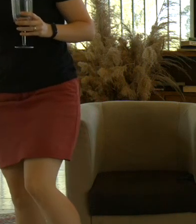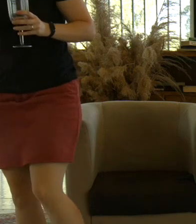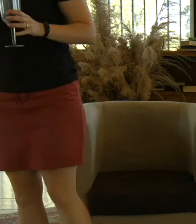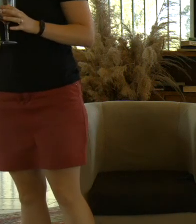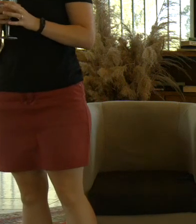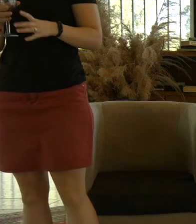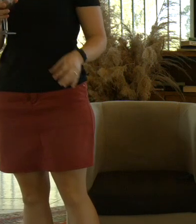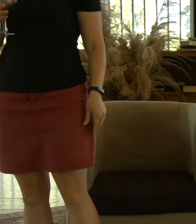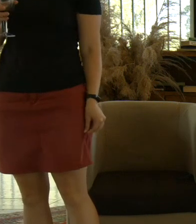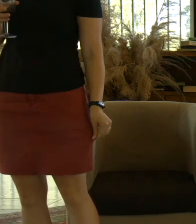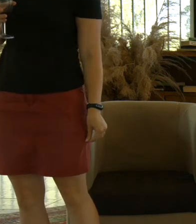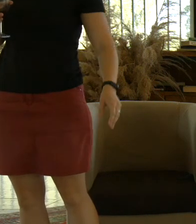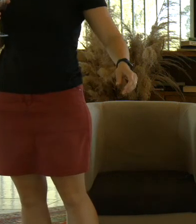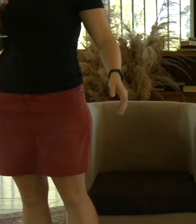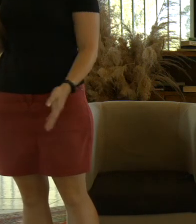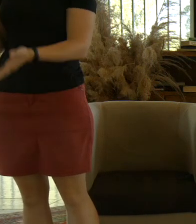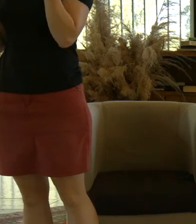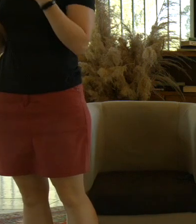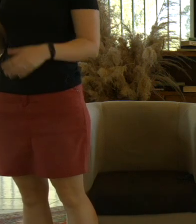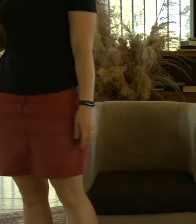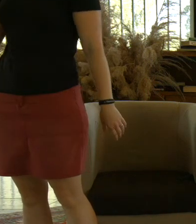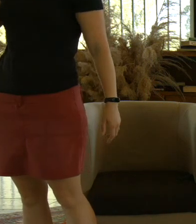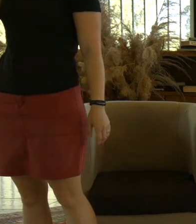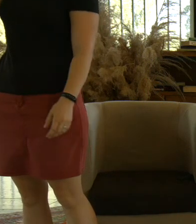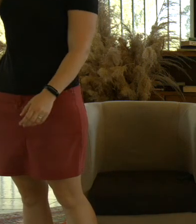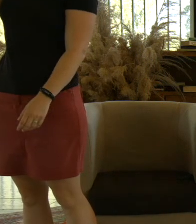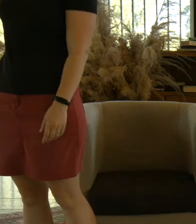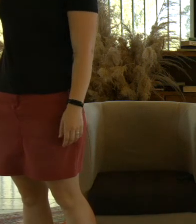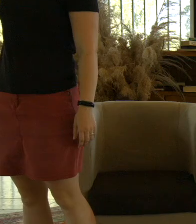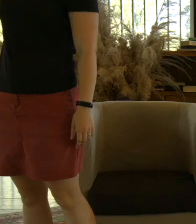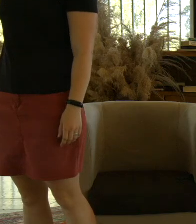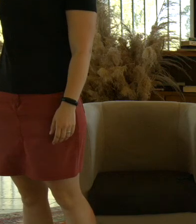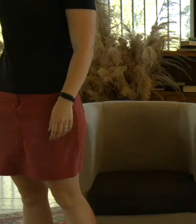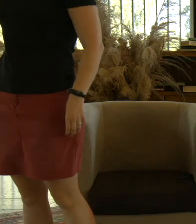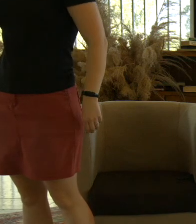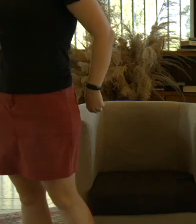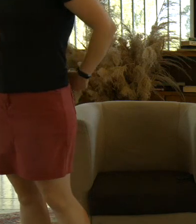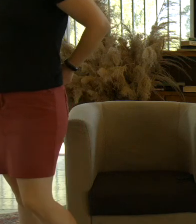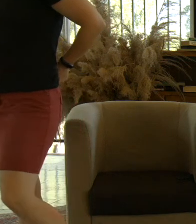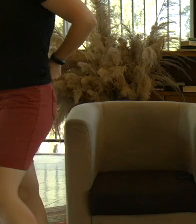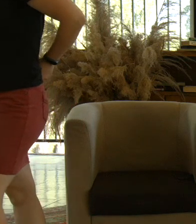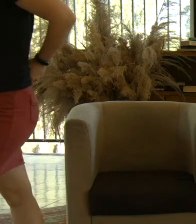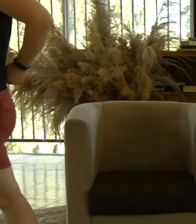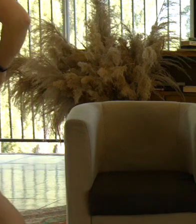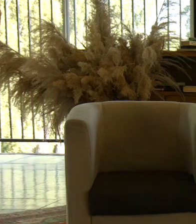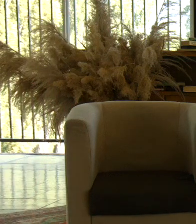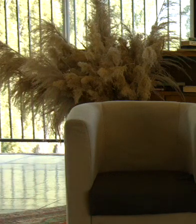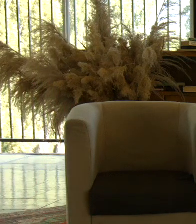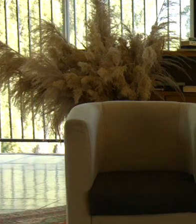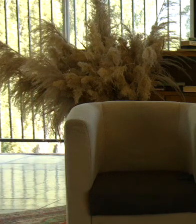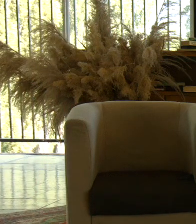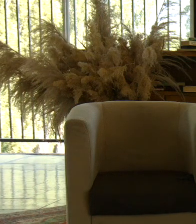от всех супермаркетов, знаете, я прихожу в условный там Повус или там